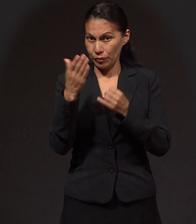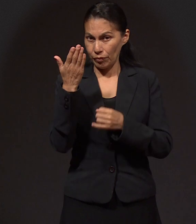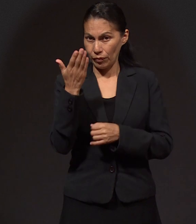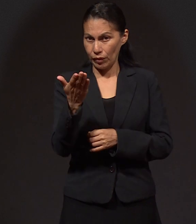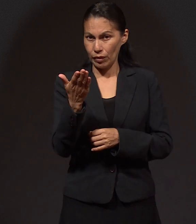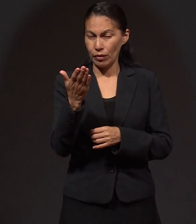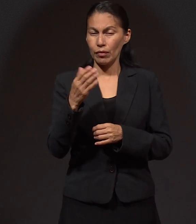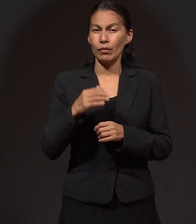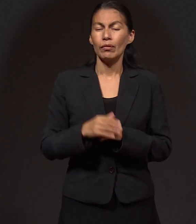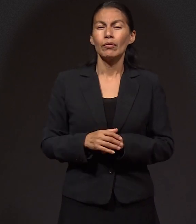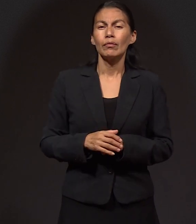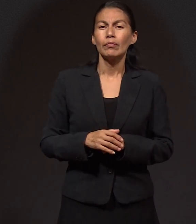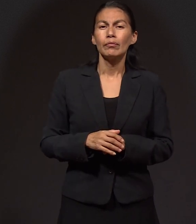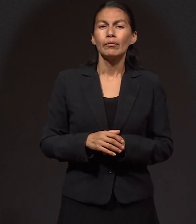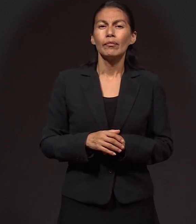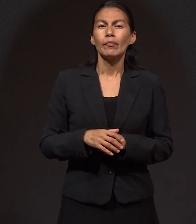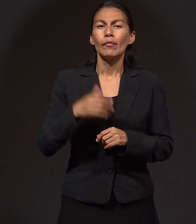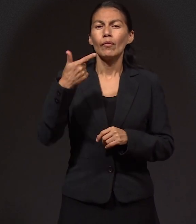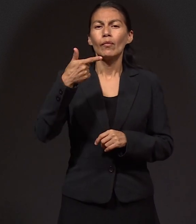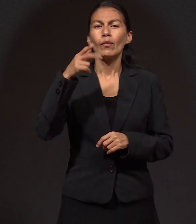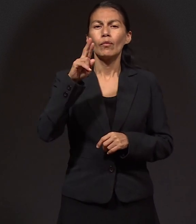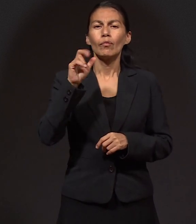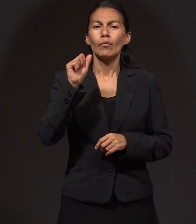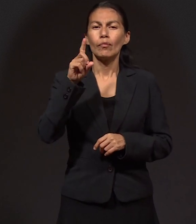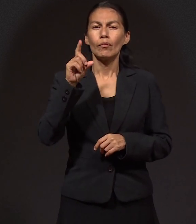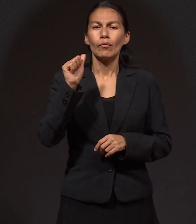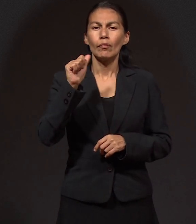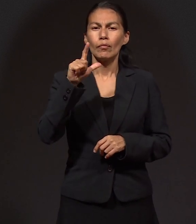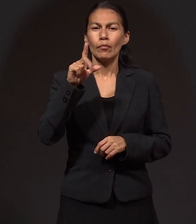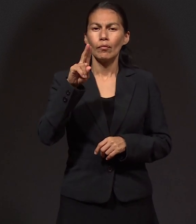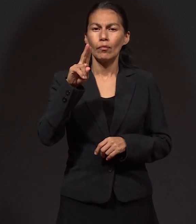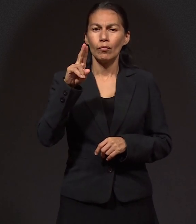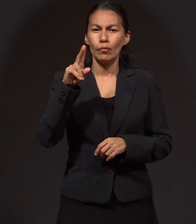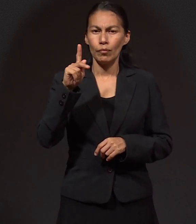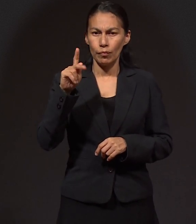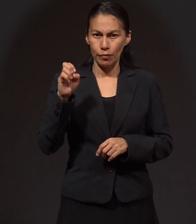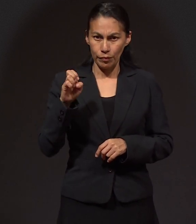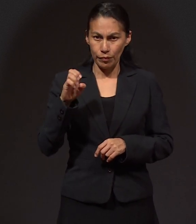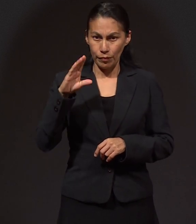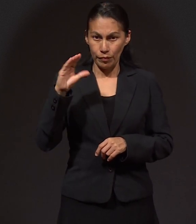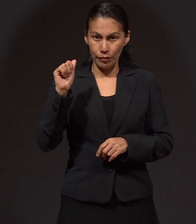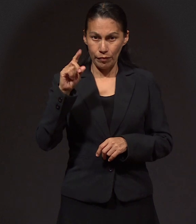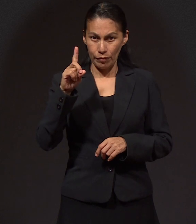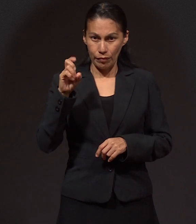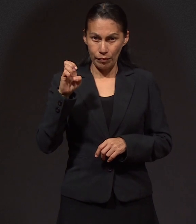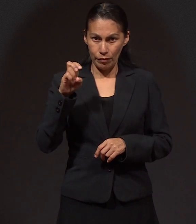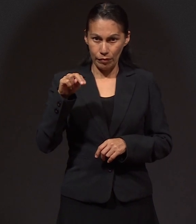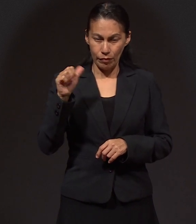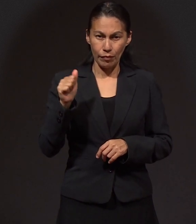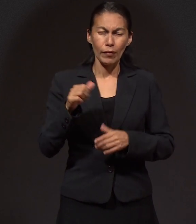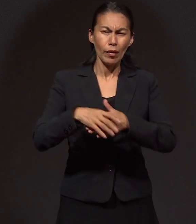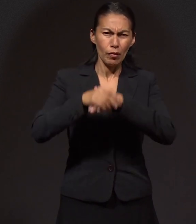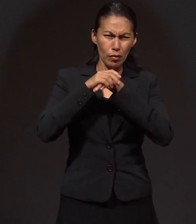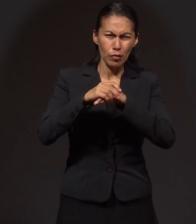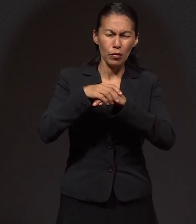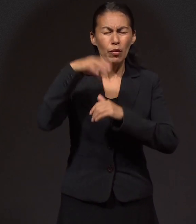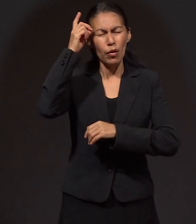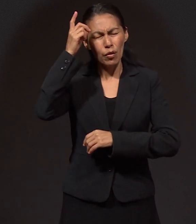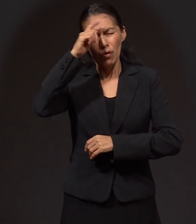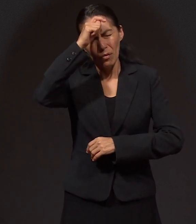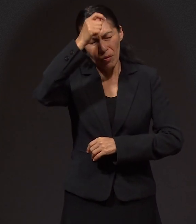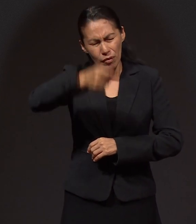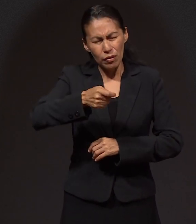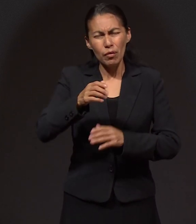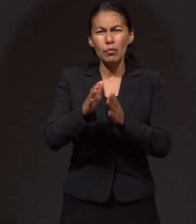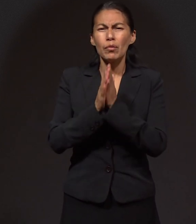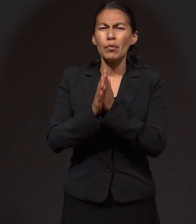orando. Tenemos estas dos últimas peticiones. Guadalupe Cadenas